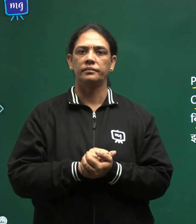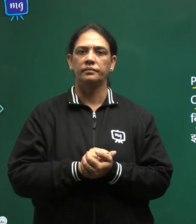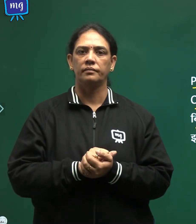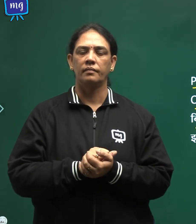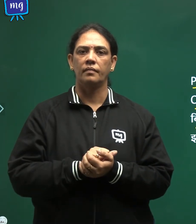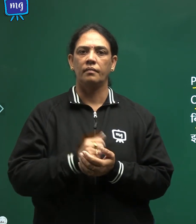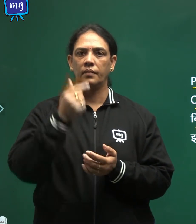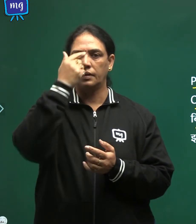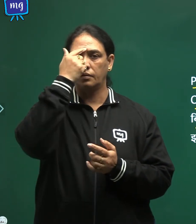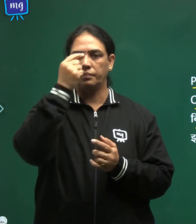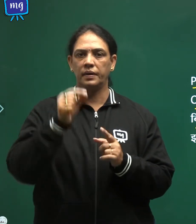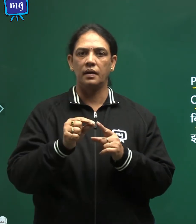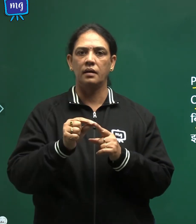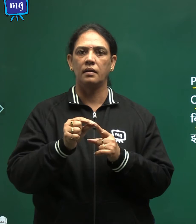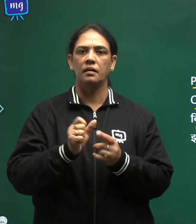बिंदु P,